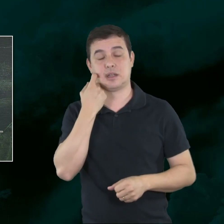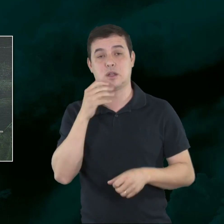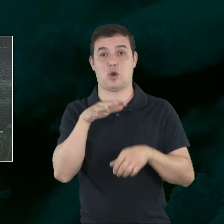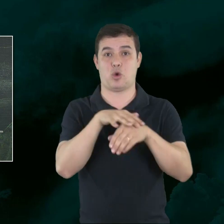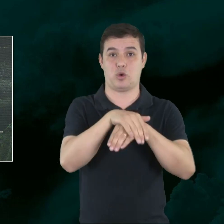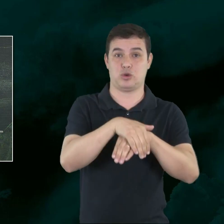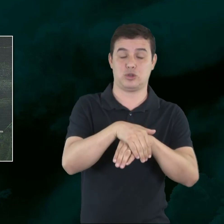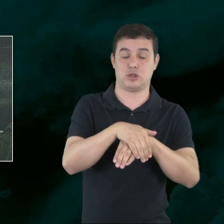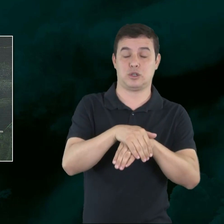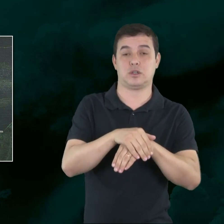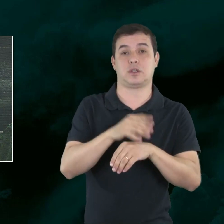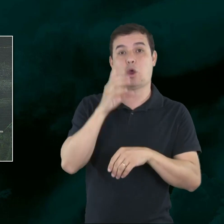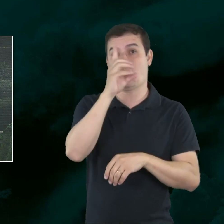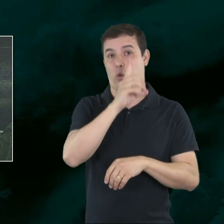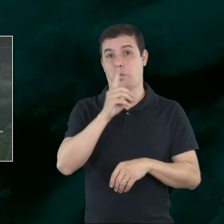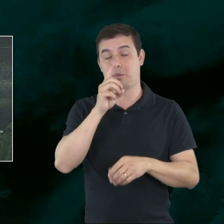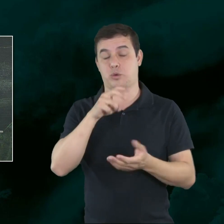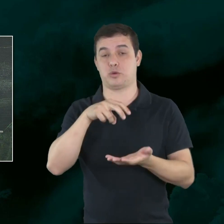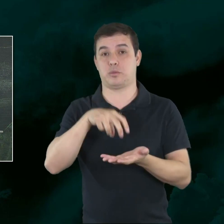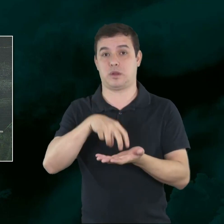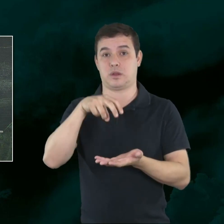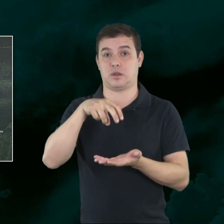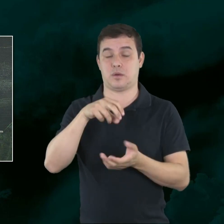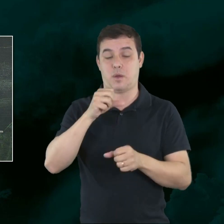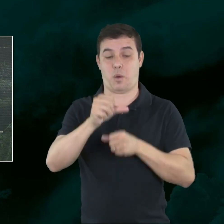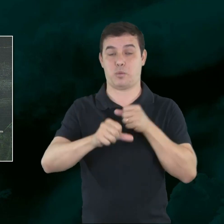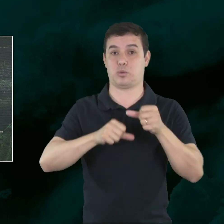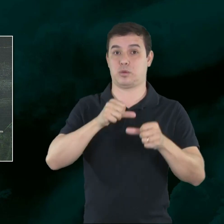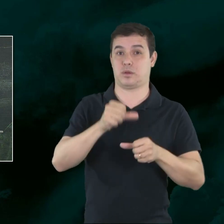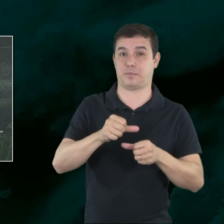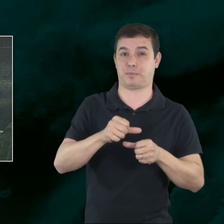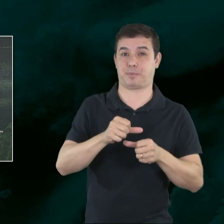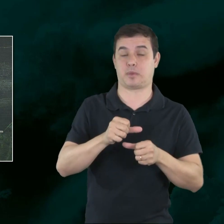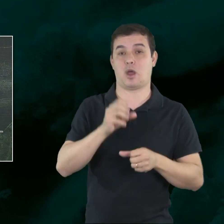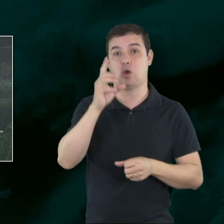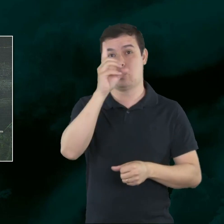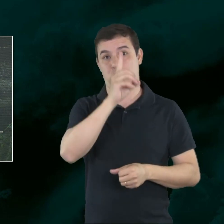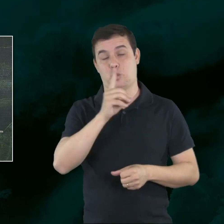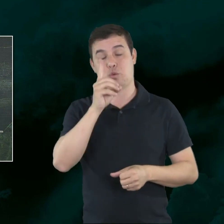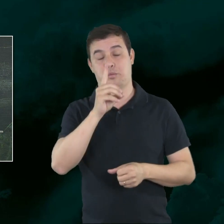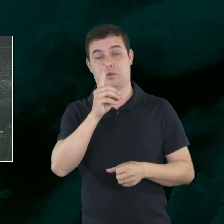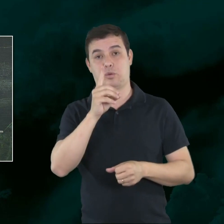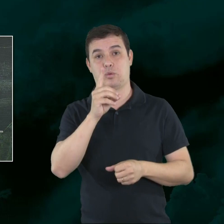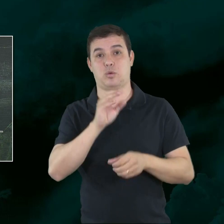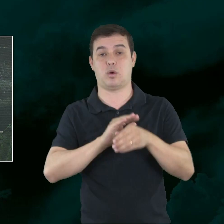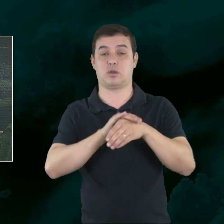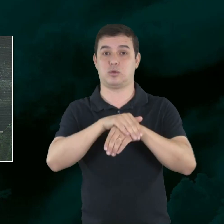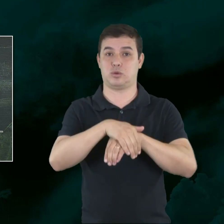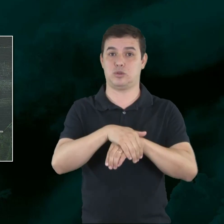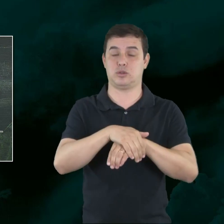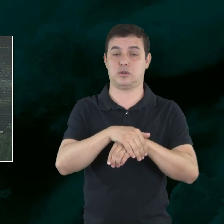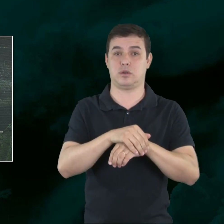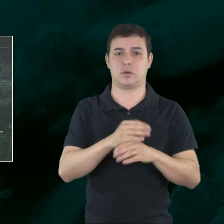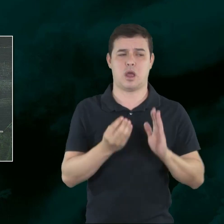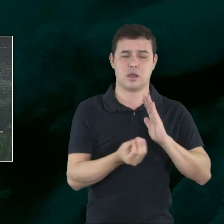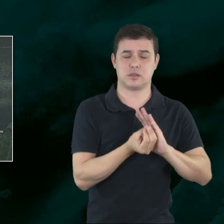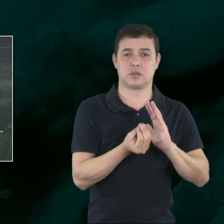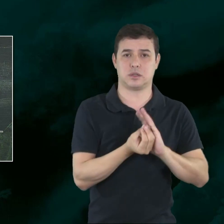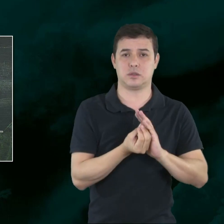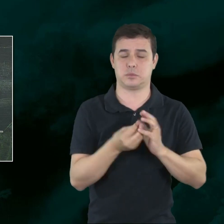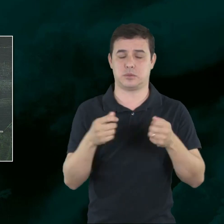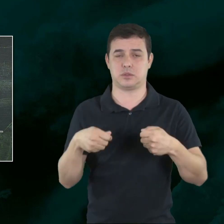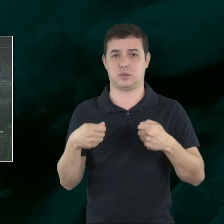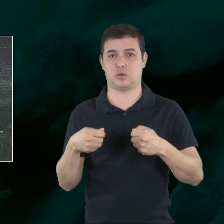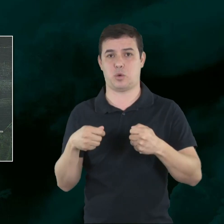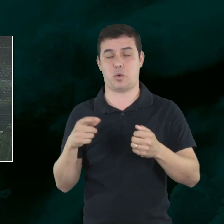de manhã irá para domingo à noite, porque nós vamos devolver esse horário nobre, de sábado